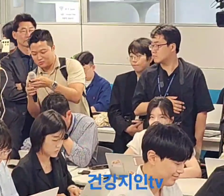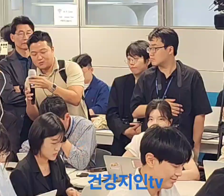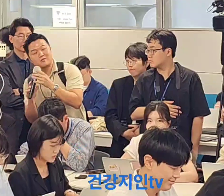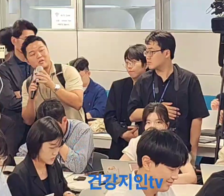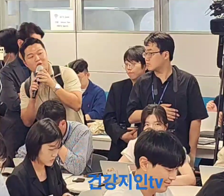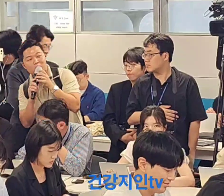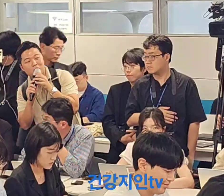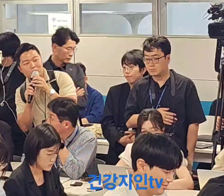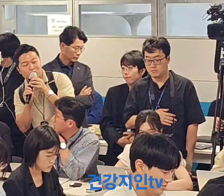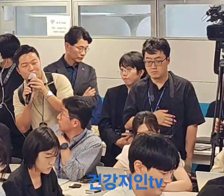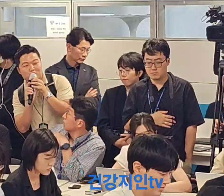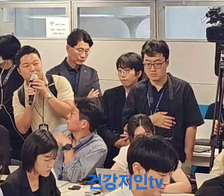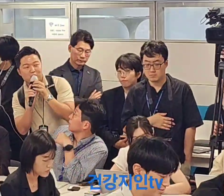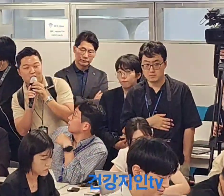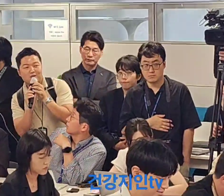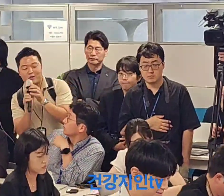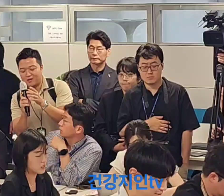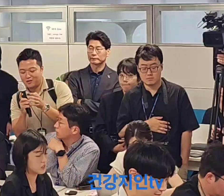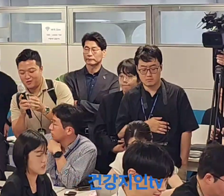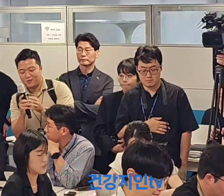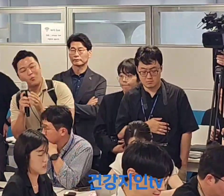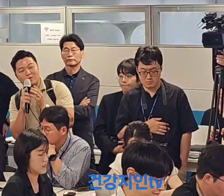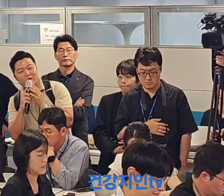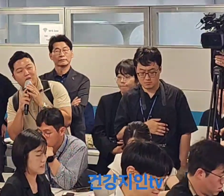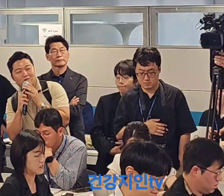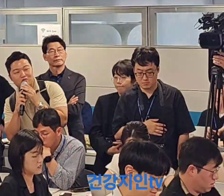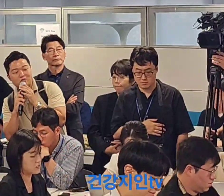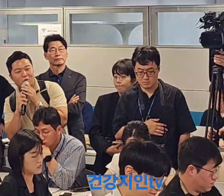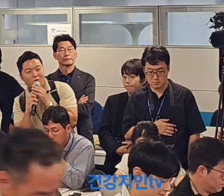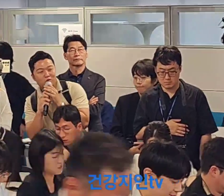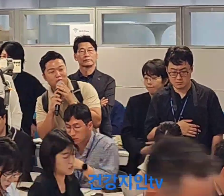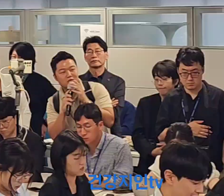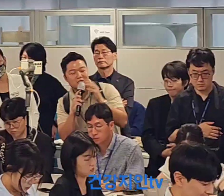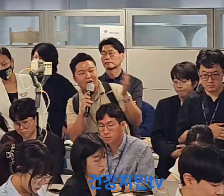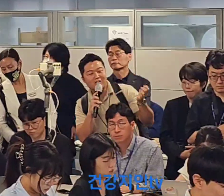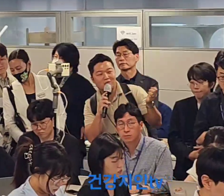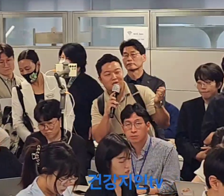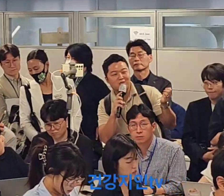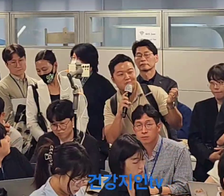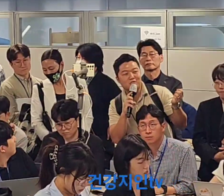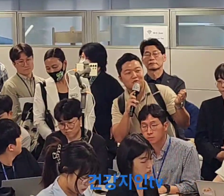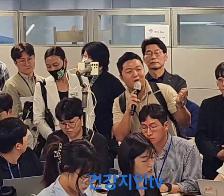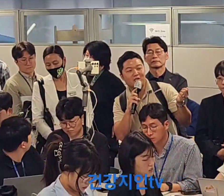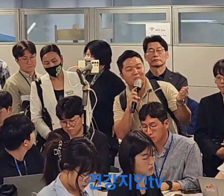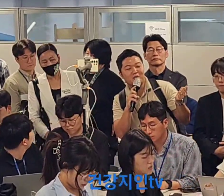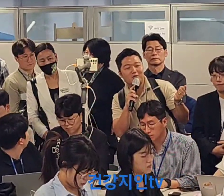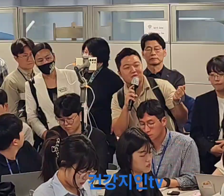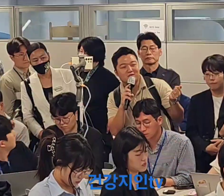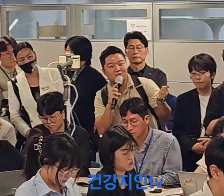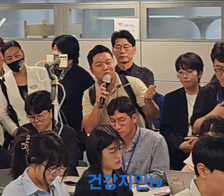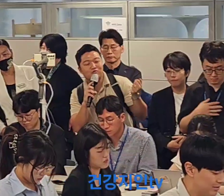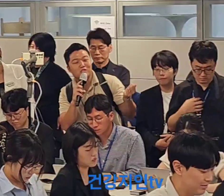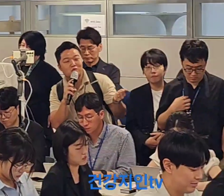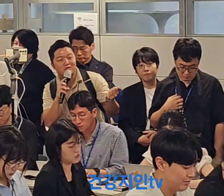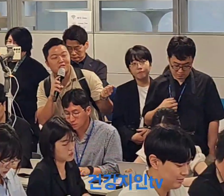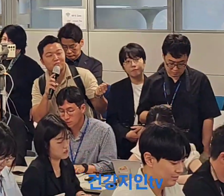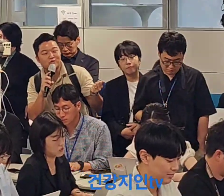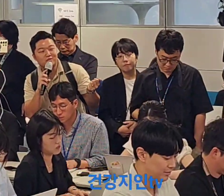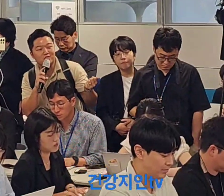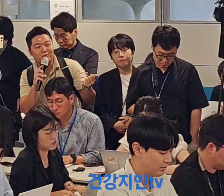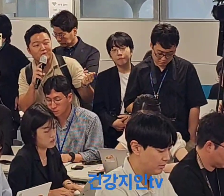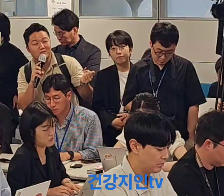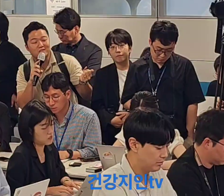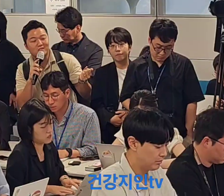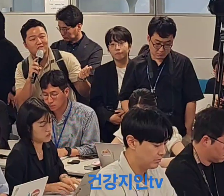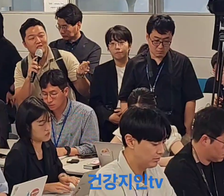안녕하세요. 저 세계일보 김현우 기자입니다. 오늘 얘기해 주신 거 거의 좀 장기적인 비전이 많이 담긴 것 같은데 좀 중기적인